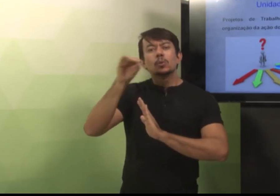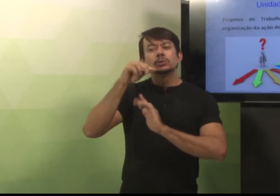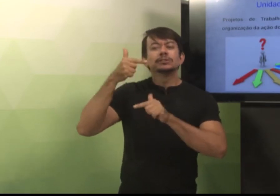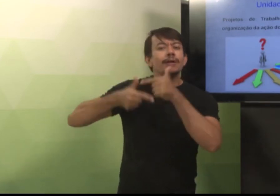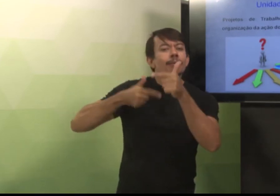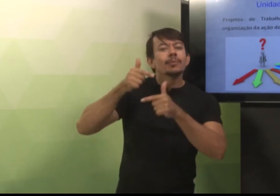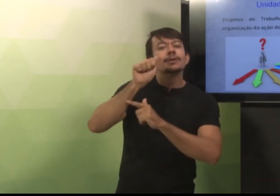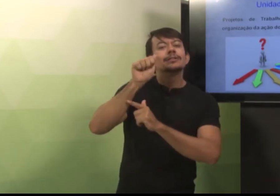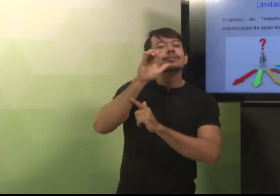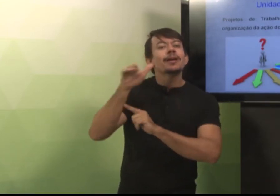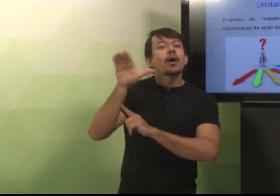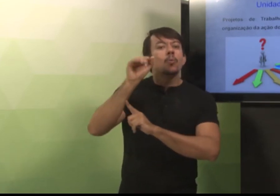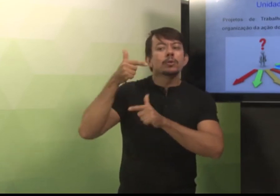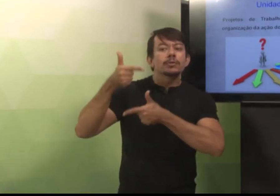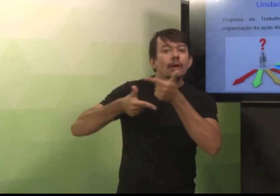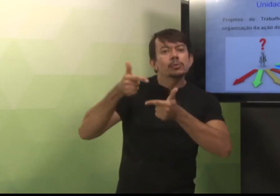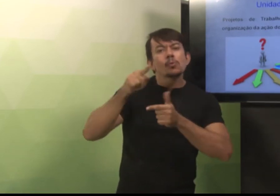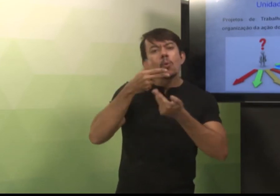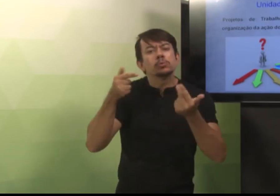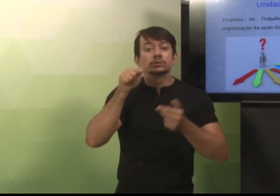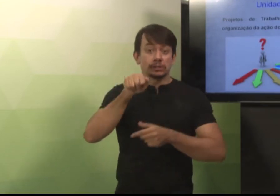de intervenção,